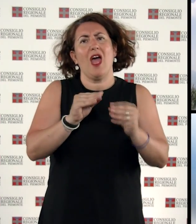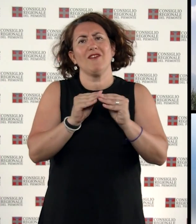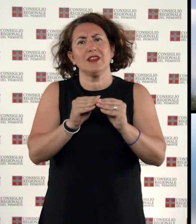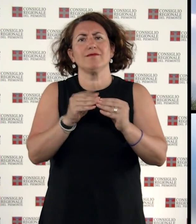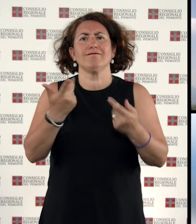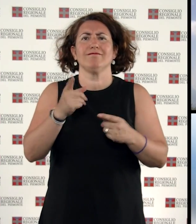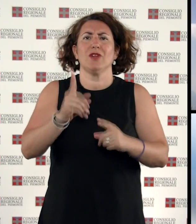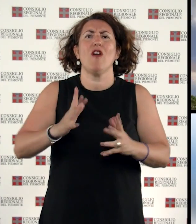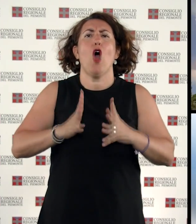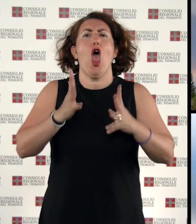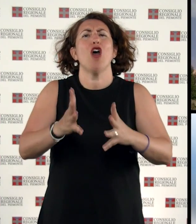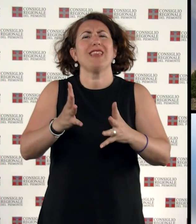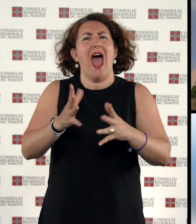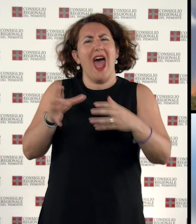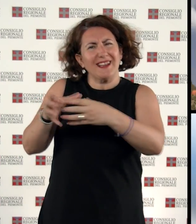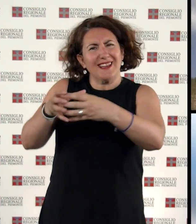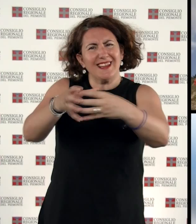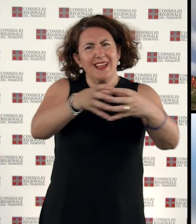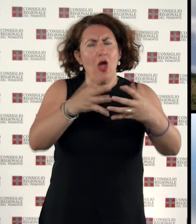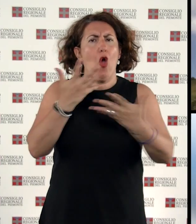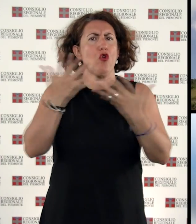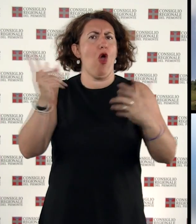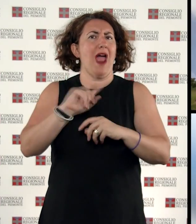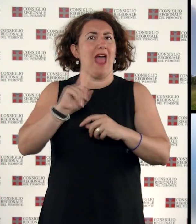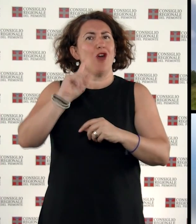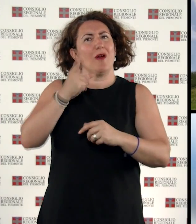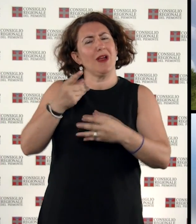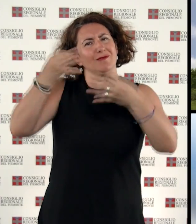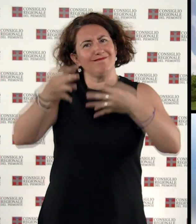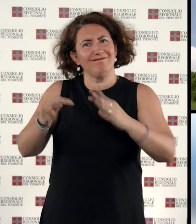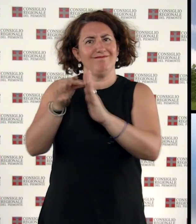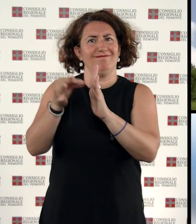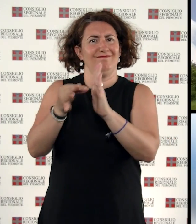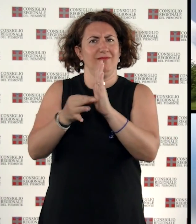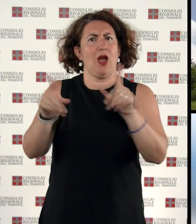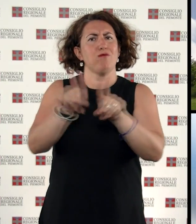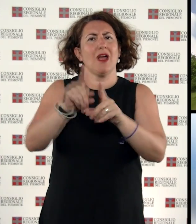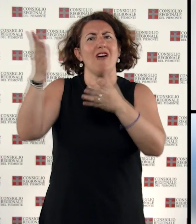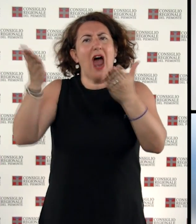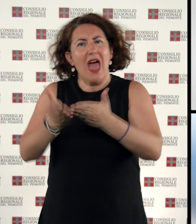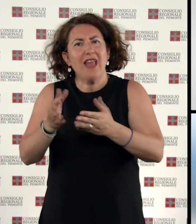volontari, come già accade nelle regioni autonome della Valle d'Aosta e del Trentino Alto Adige.